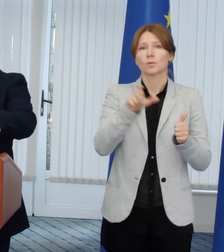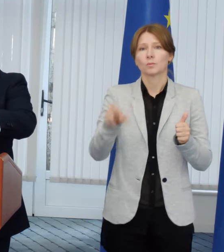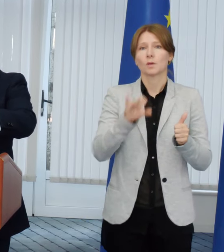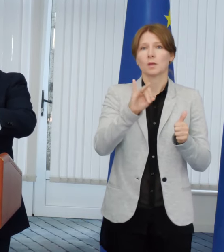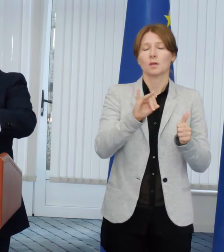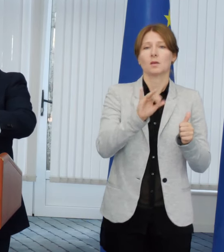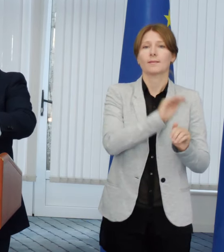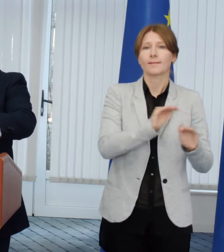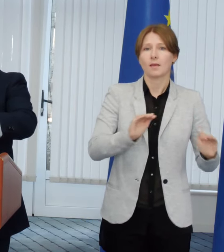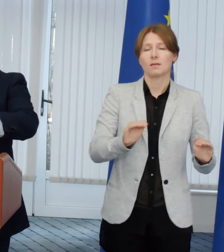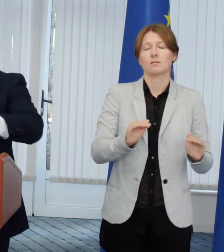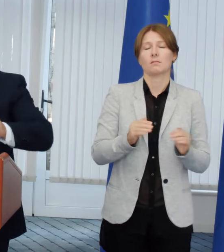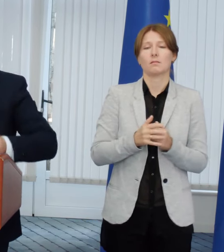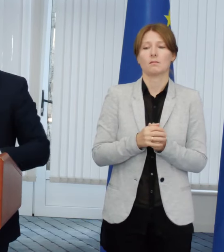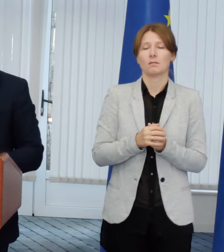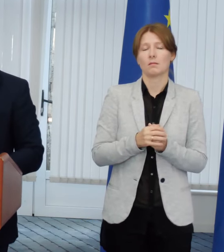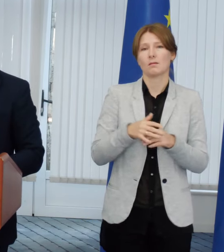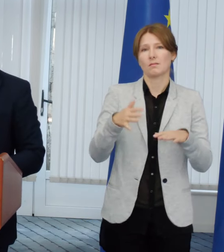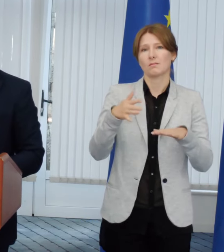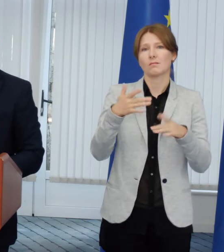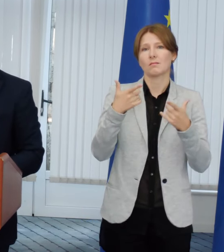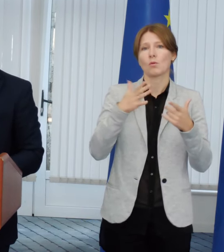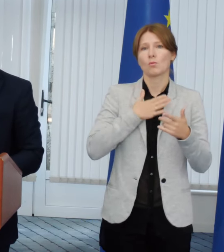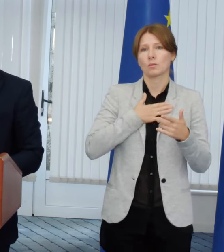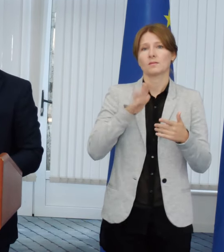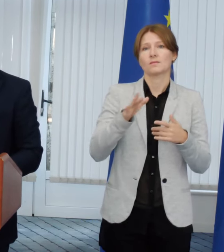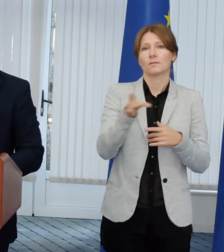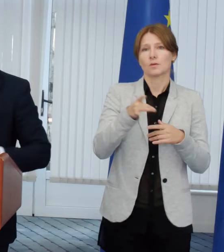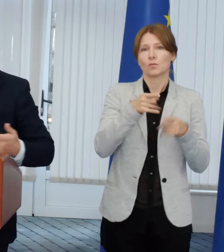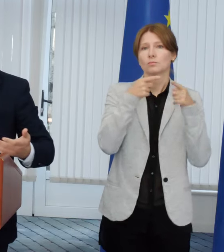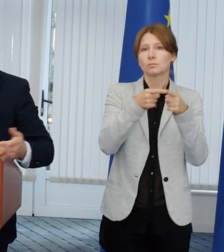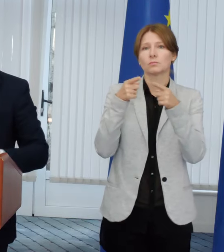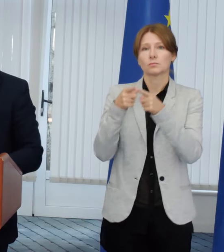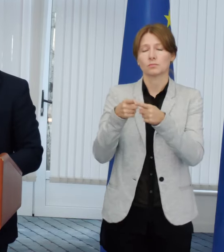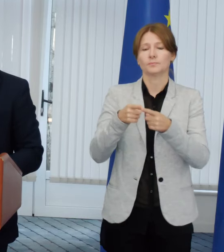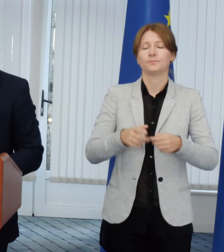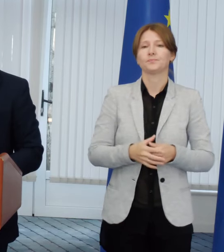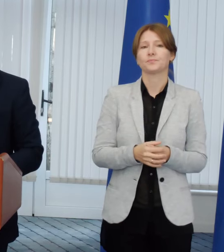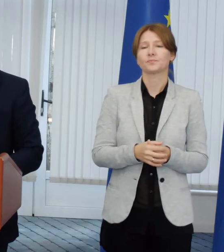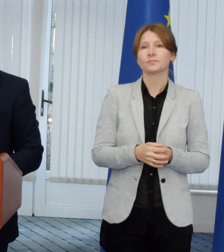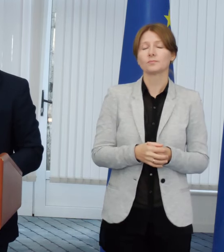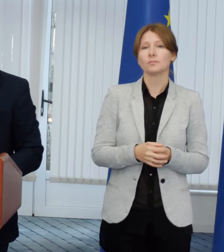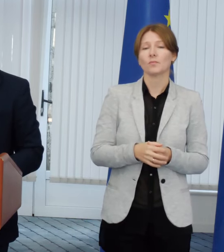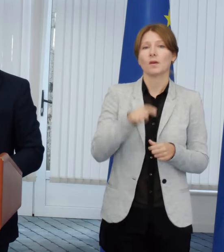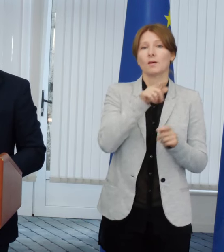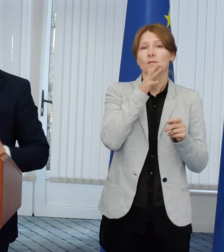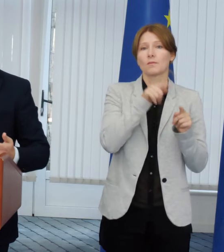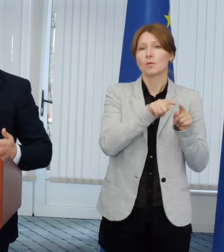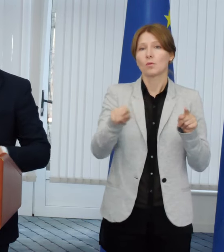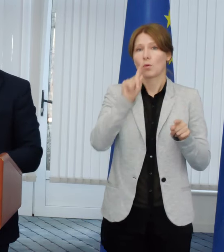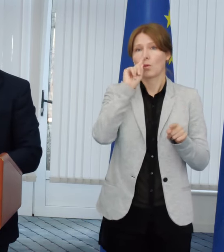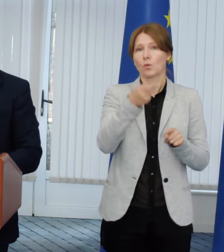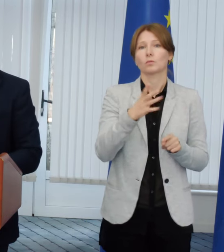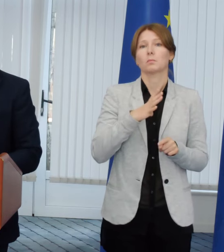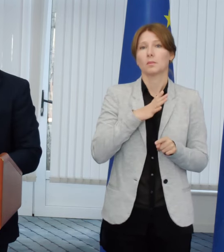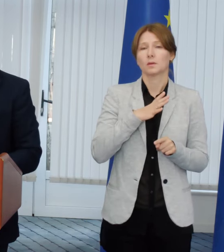și adulți din comunitățile noastre. Pe parcursul acestui an am avut evenimente similare